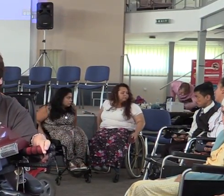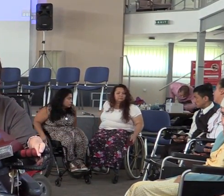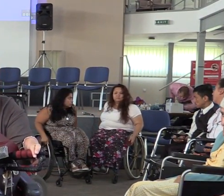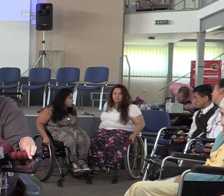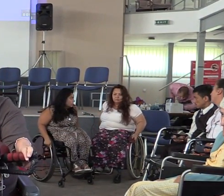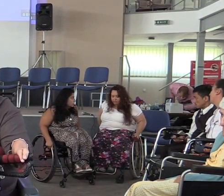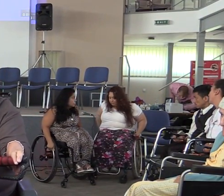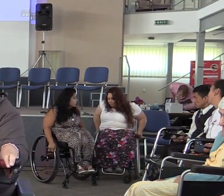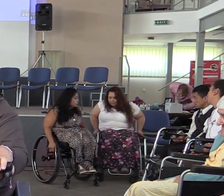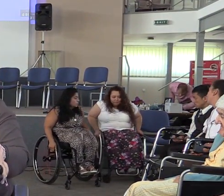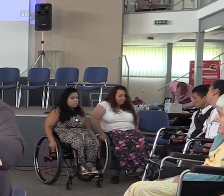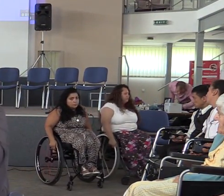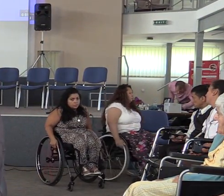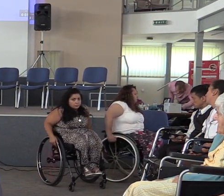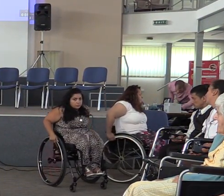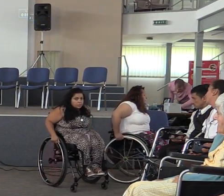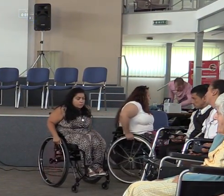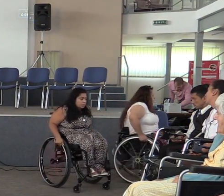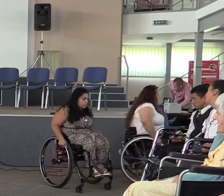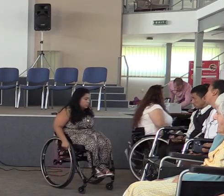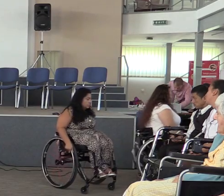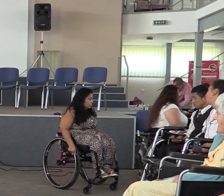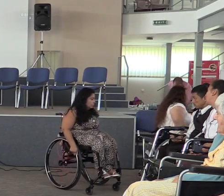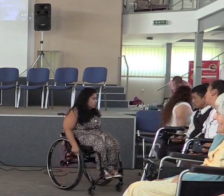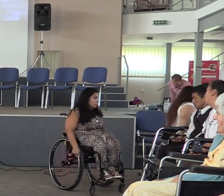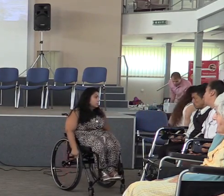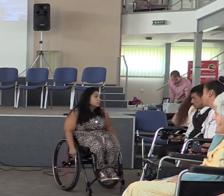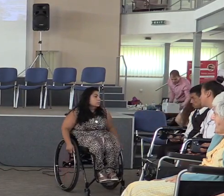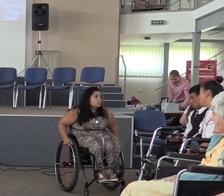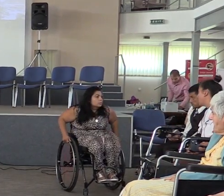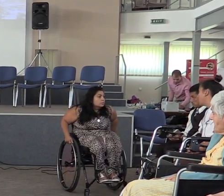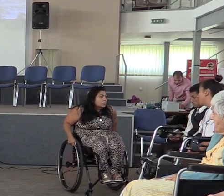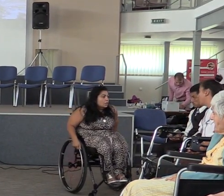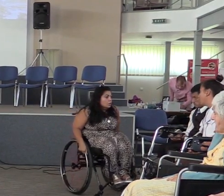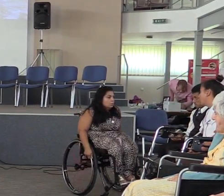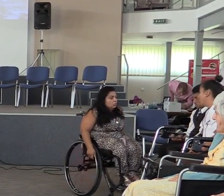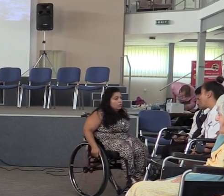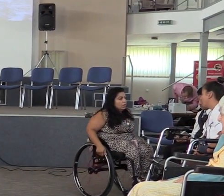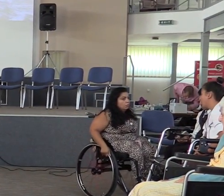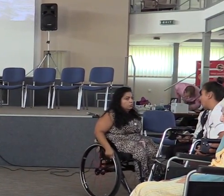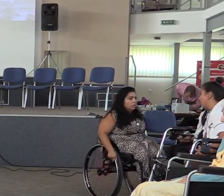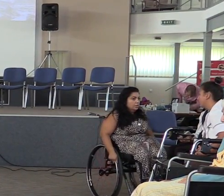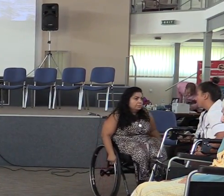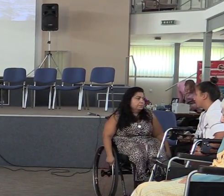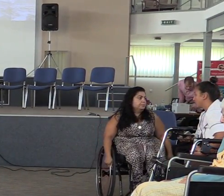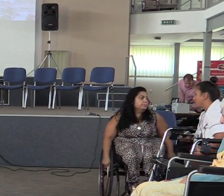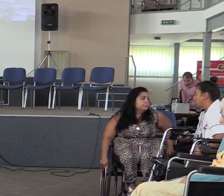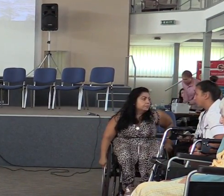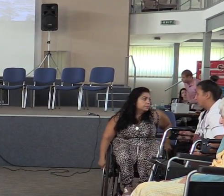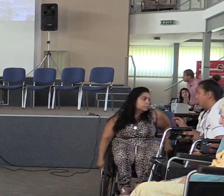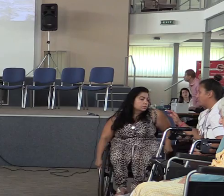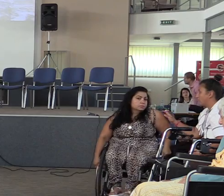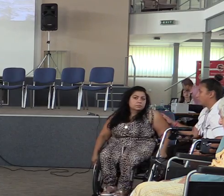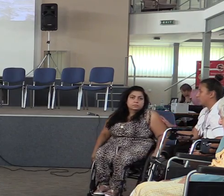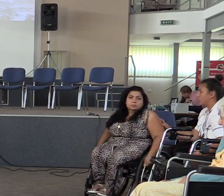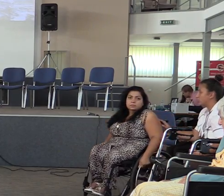din această dimineață, ca să aranjăm sala. Pentru că noi vom veni și vom ocupa locurile de